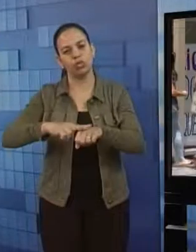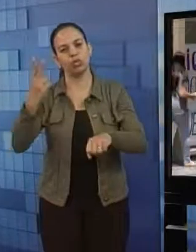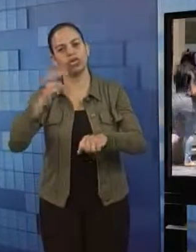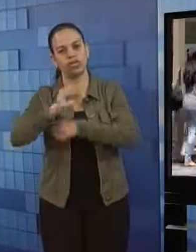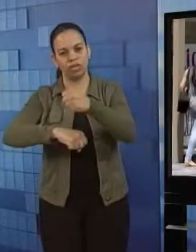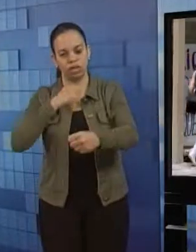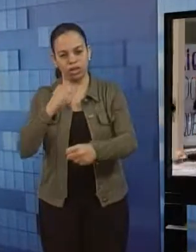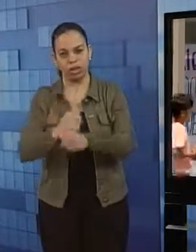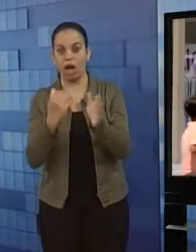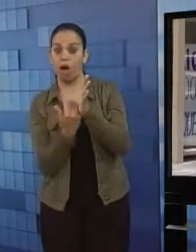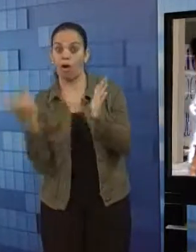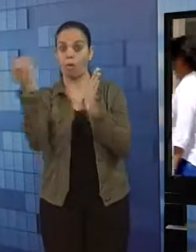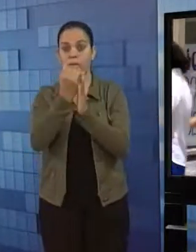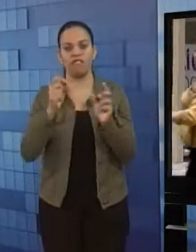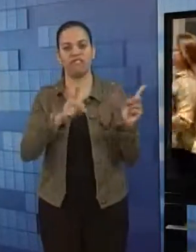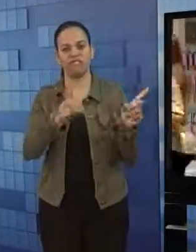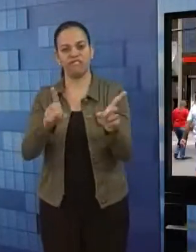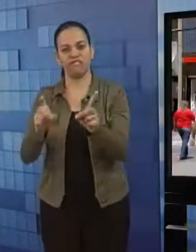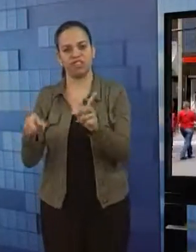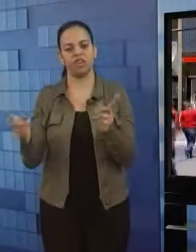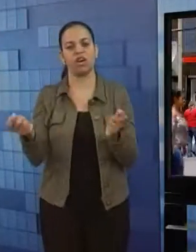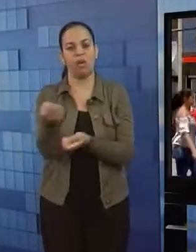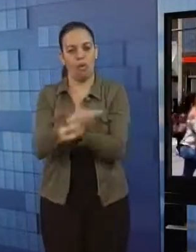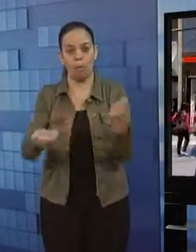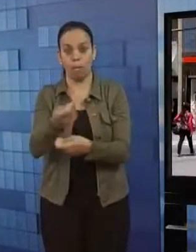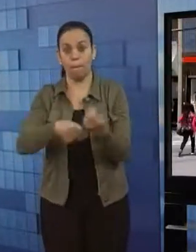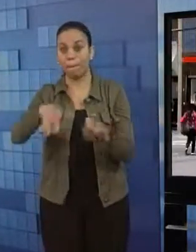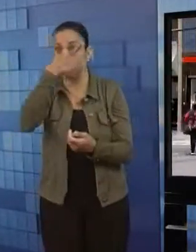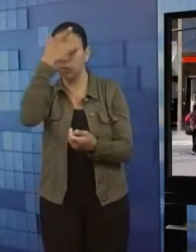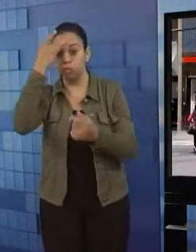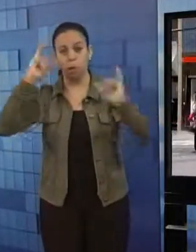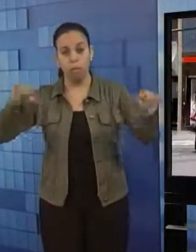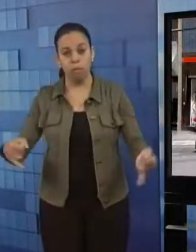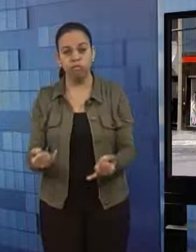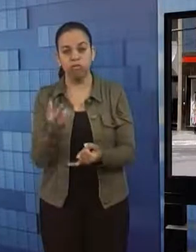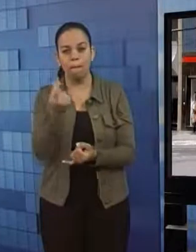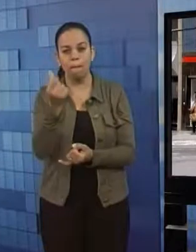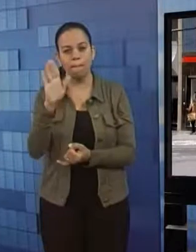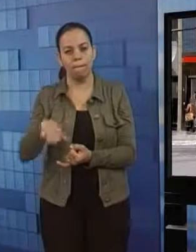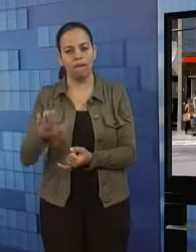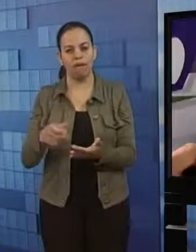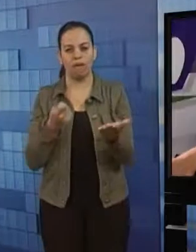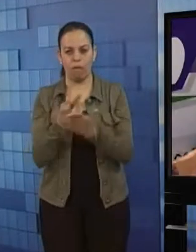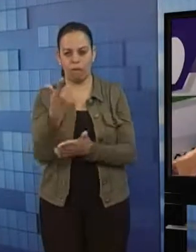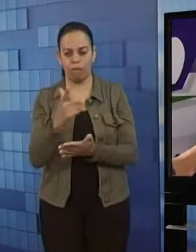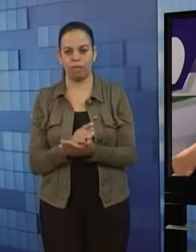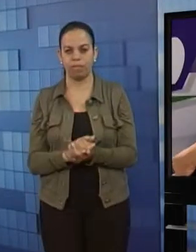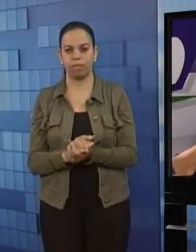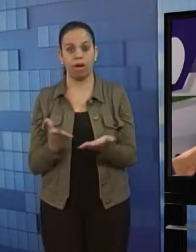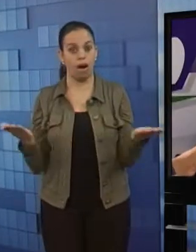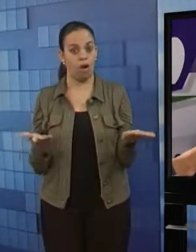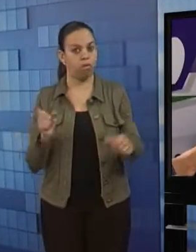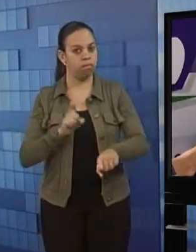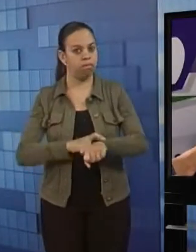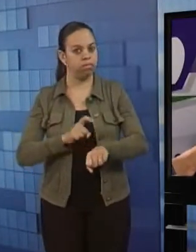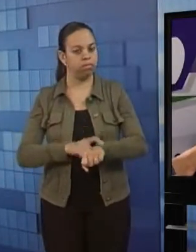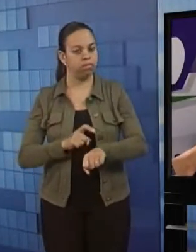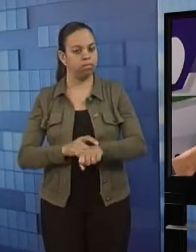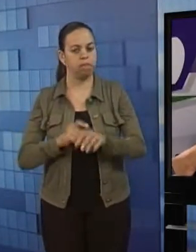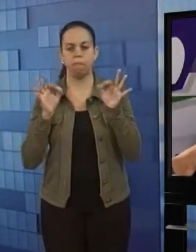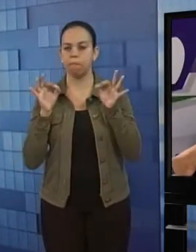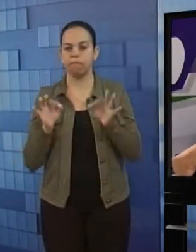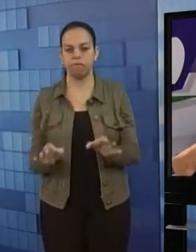ano, garantem um aquecimento no comércio e o consumidor aproveita para comprar mais barato. Olha, o momento é ideal